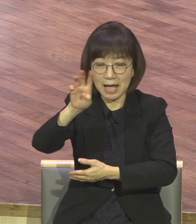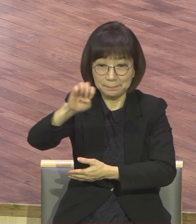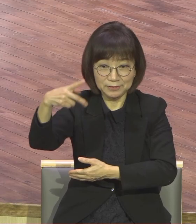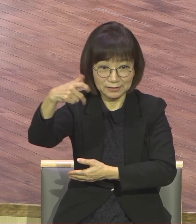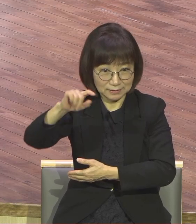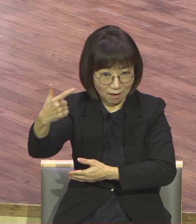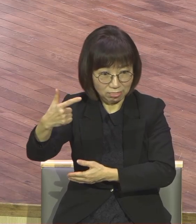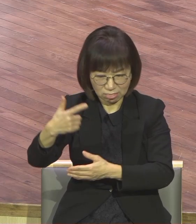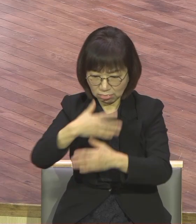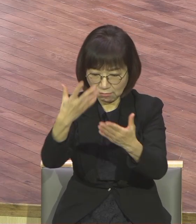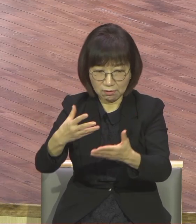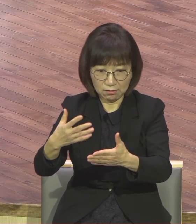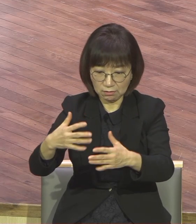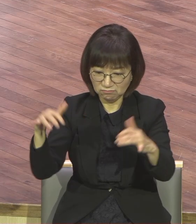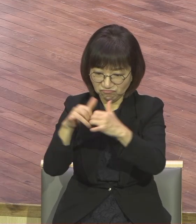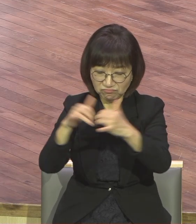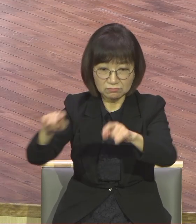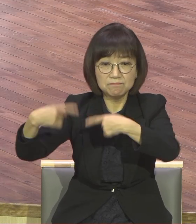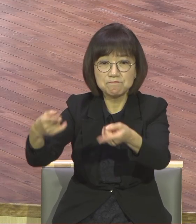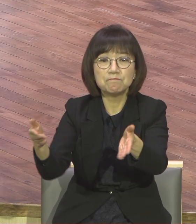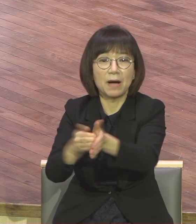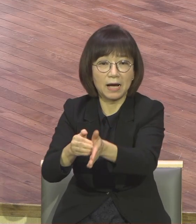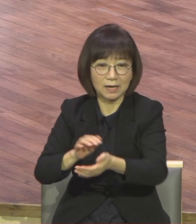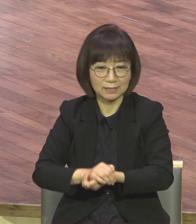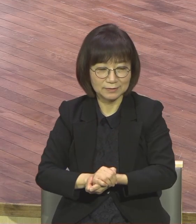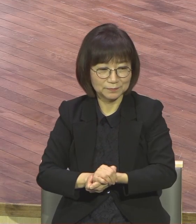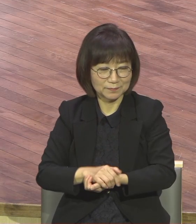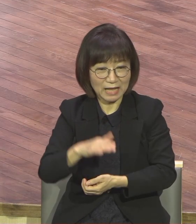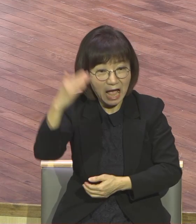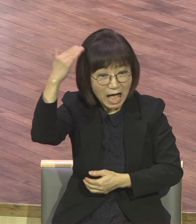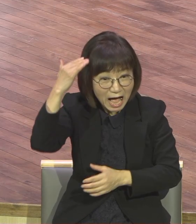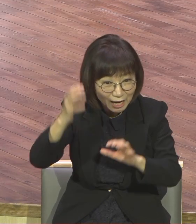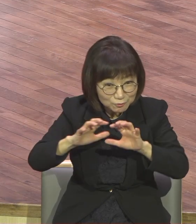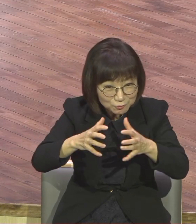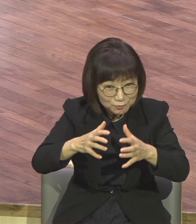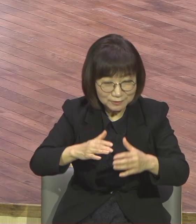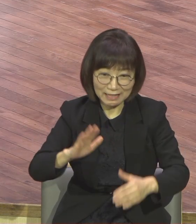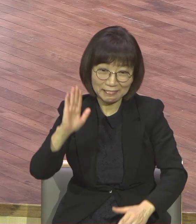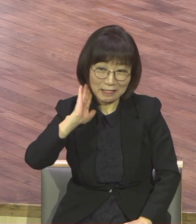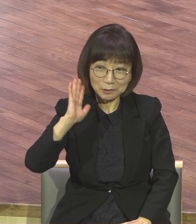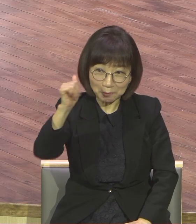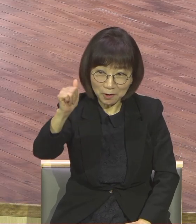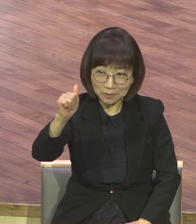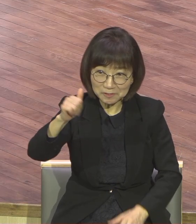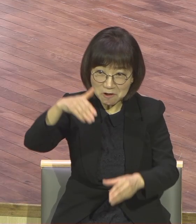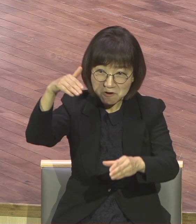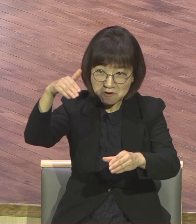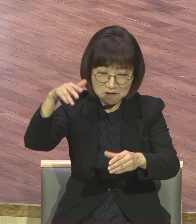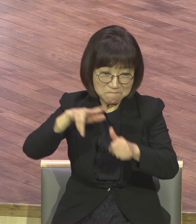제대 군대 다 갔다 왔어요. 우리나라 대통령 후보 둘이는 군대 안 갔어요.